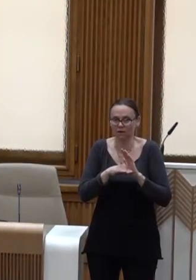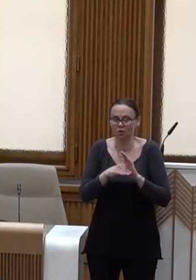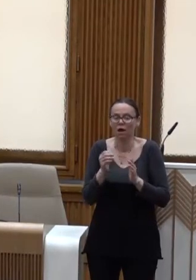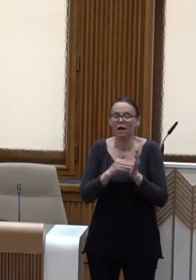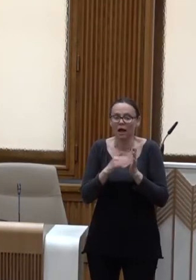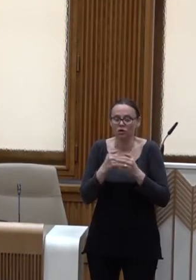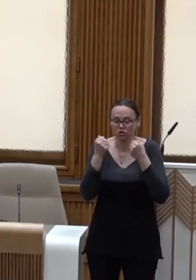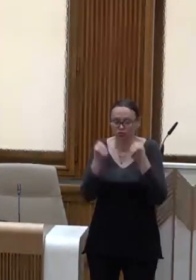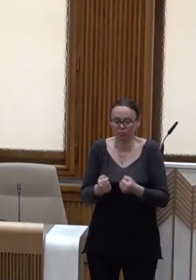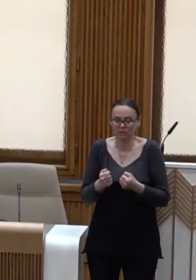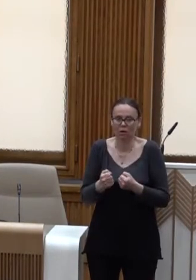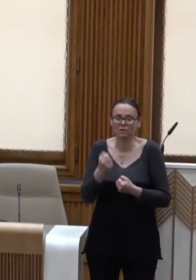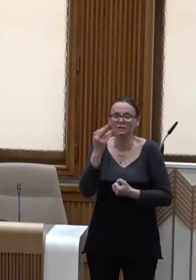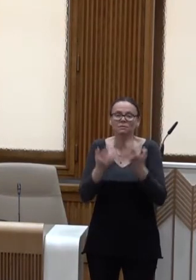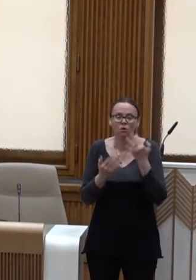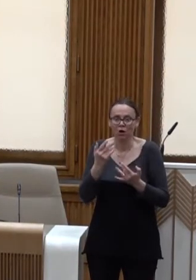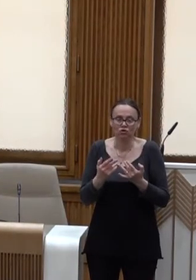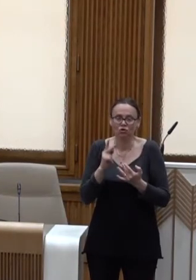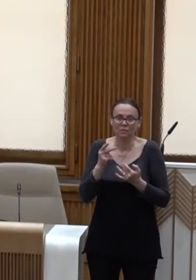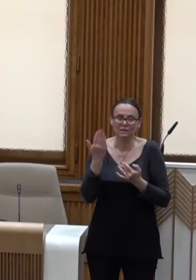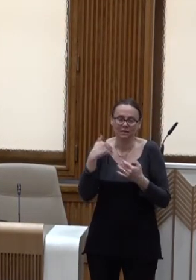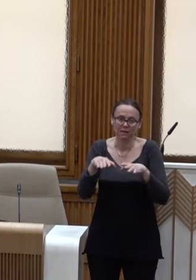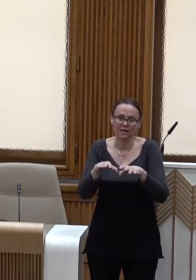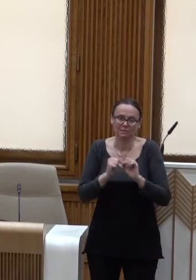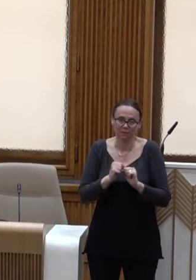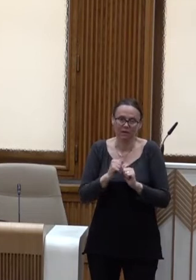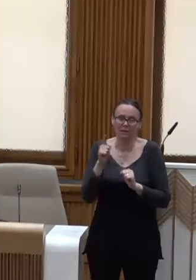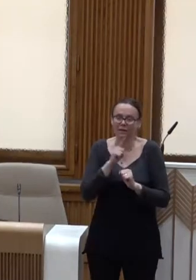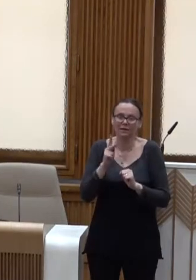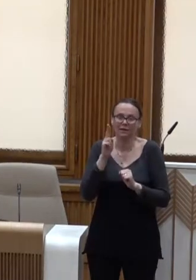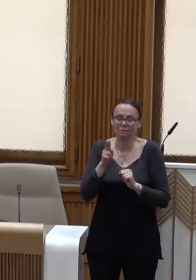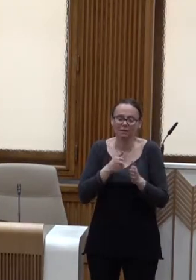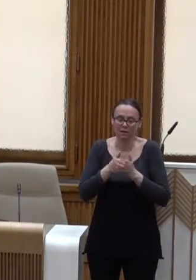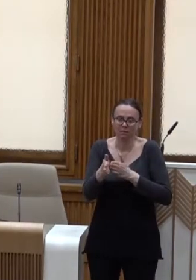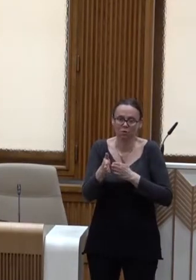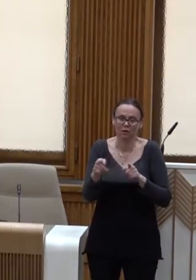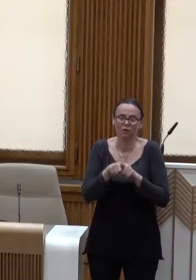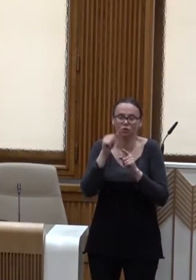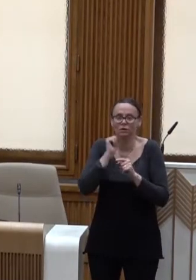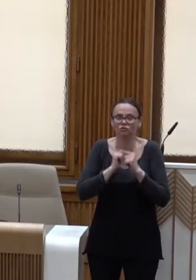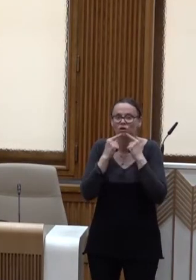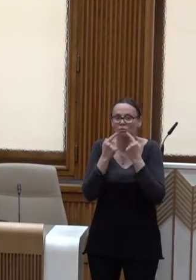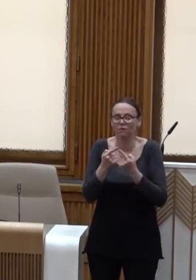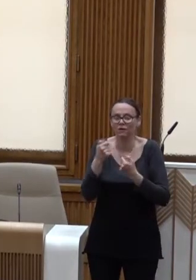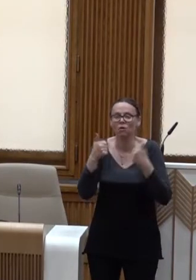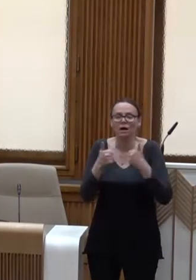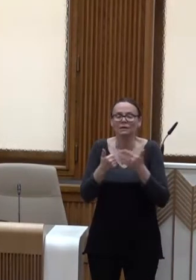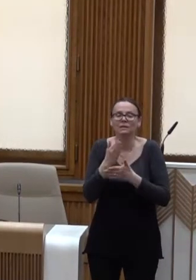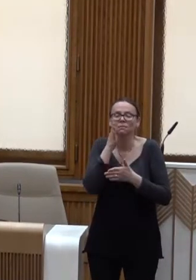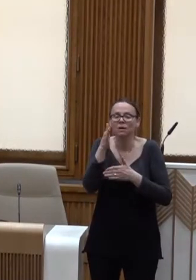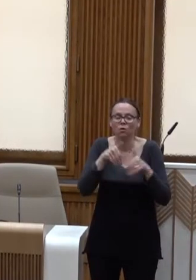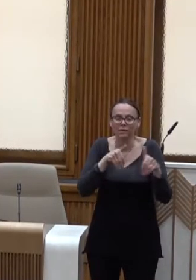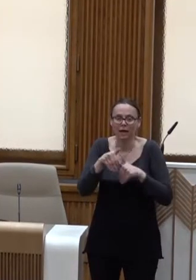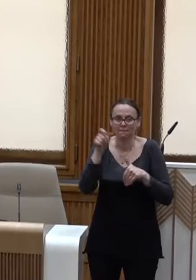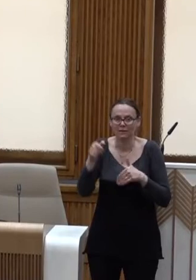z proračunoma, ki sta bila sprejeta in ki imata poleg tega mimo grede, kot je včeraj povedal kandidat za prihodnjega ministra